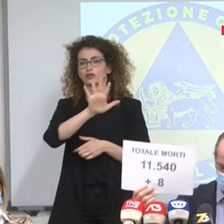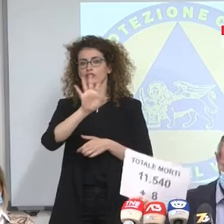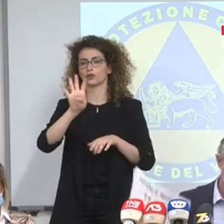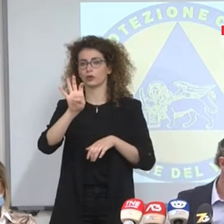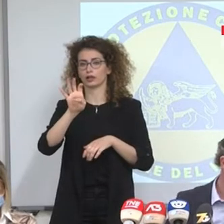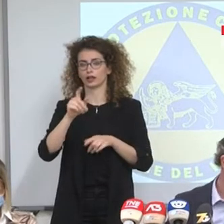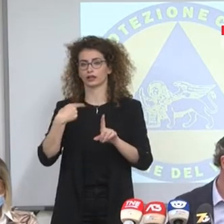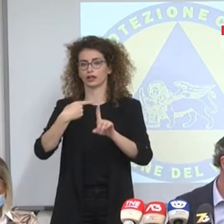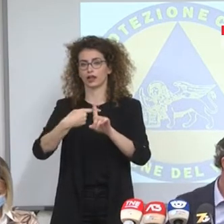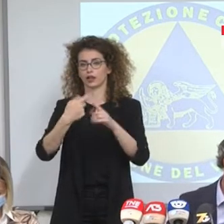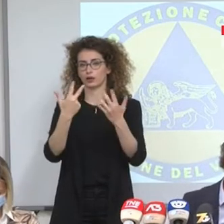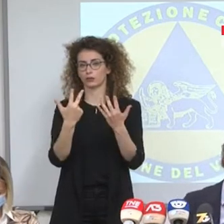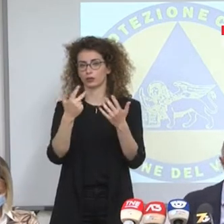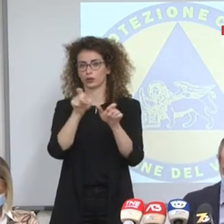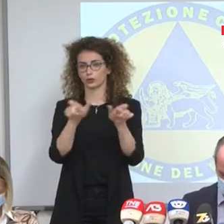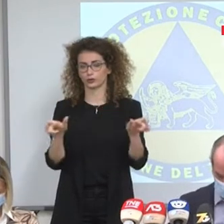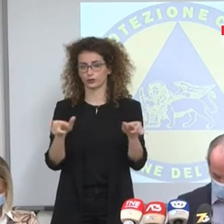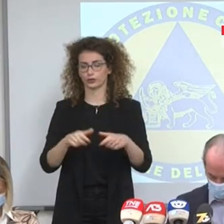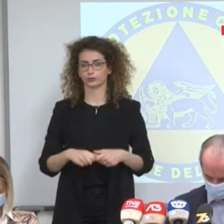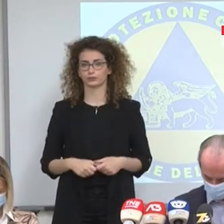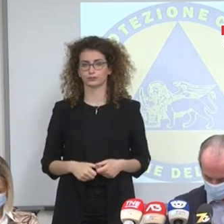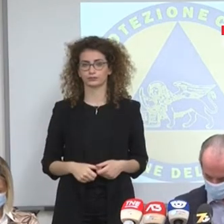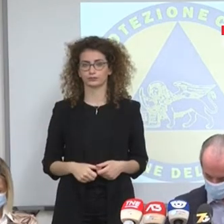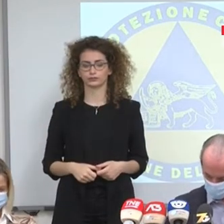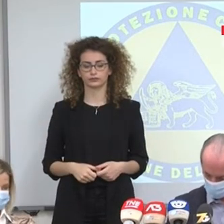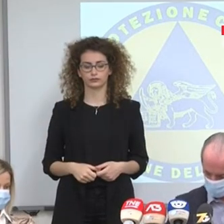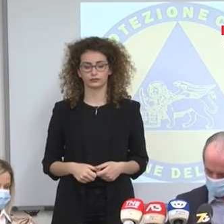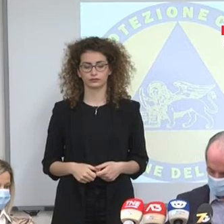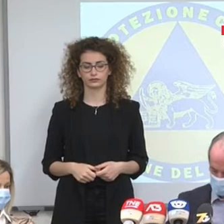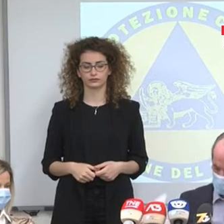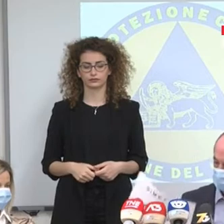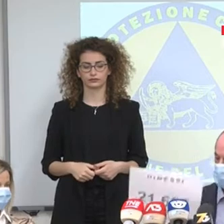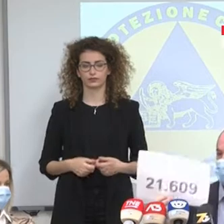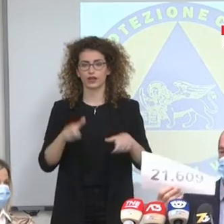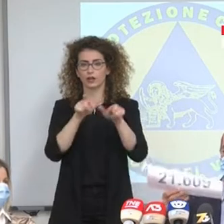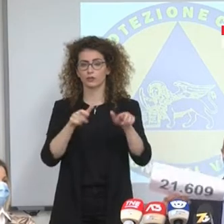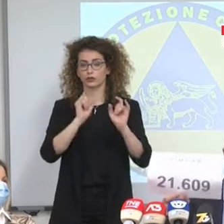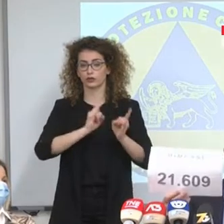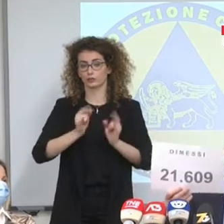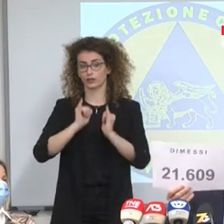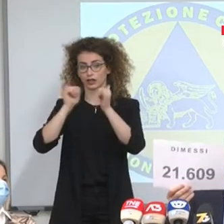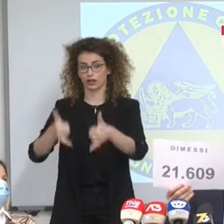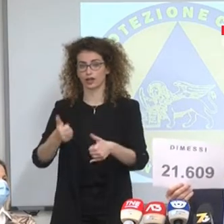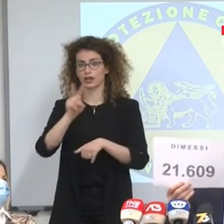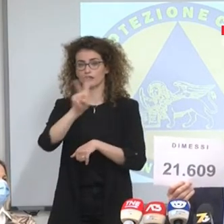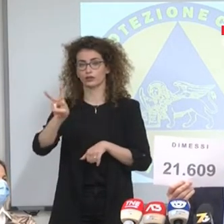8. I dimessi sono